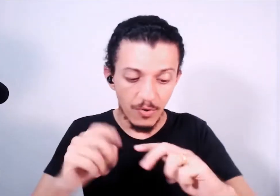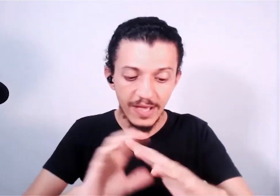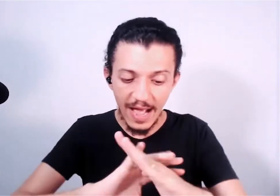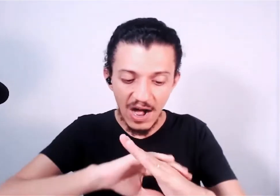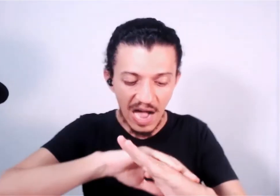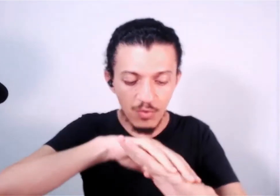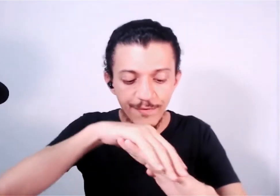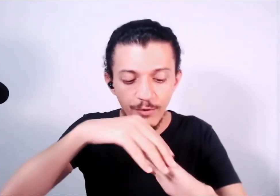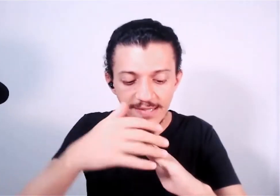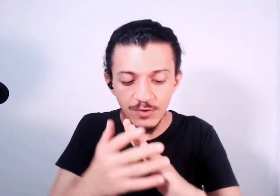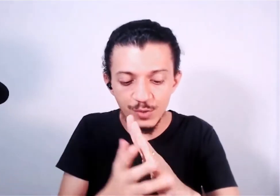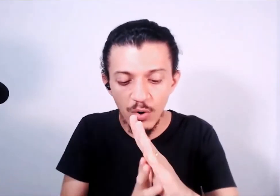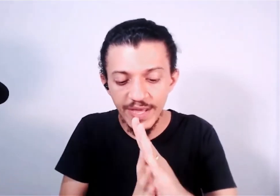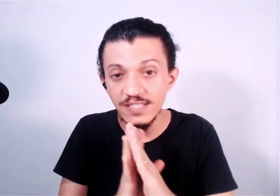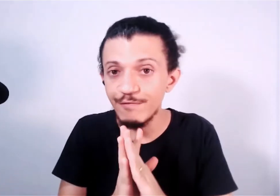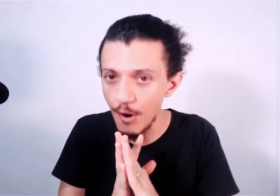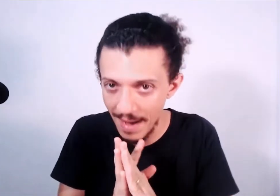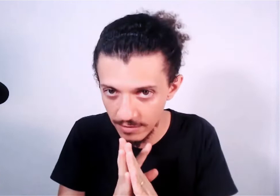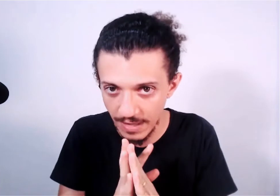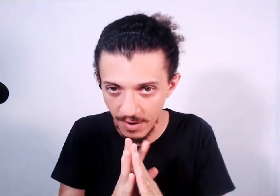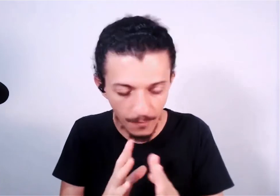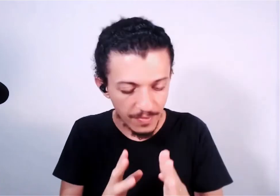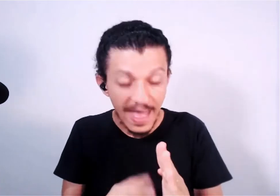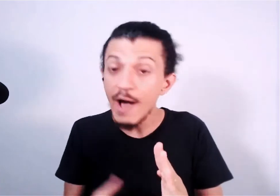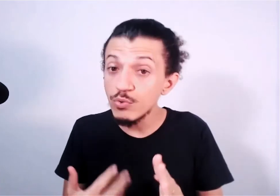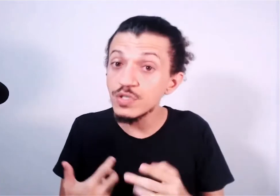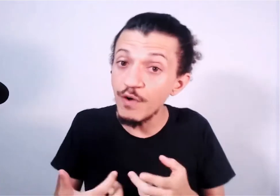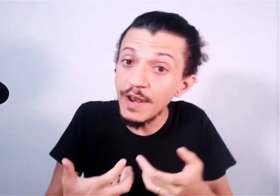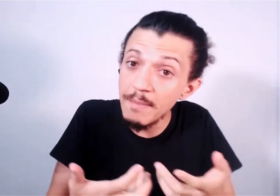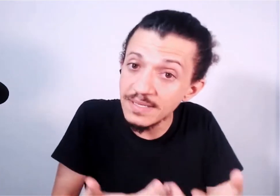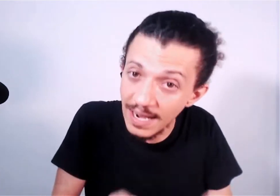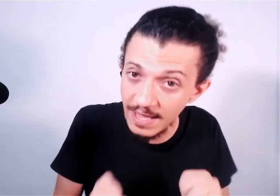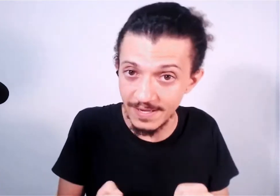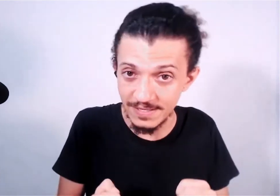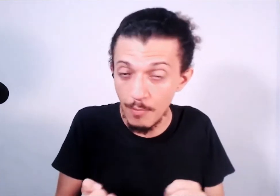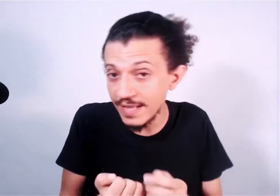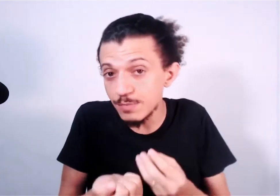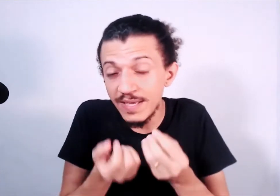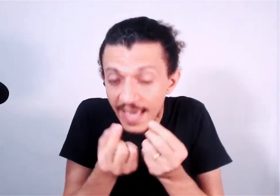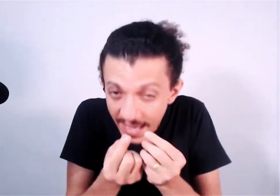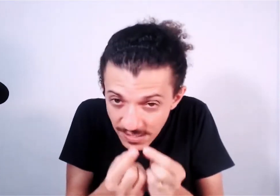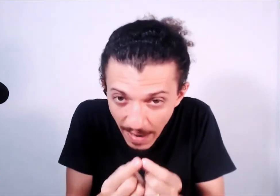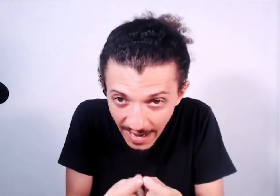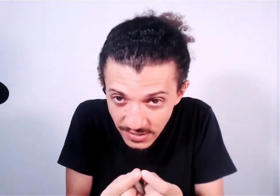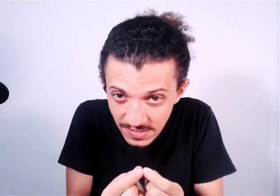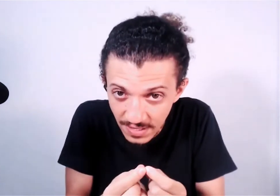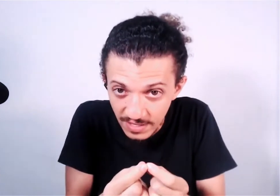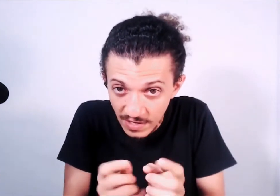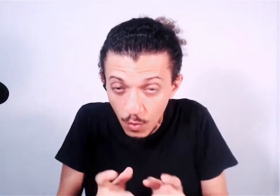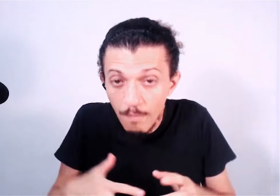Porque a configuração de mão, que é esse formato da mão, é um dos fonemas da Libras. É uma das pequenas partes que